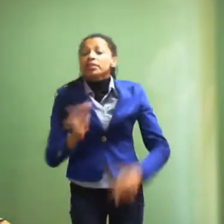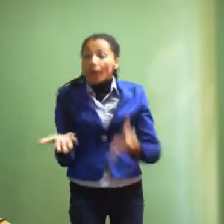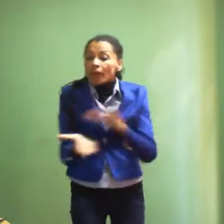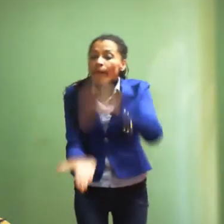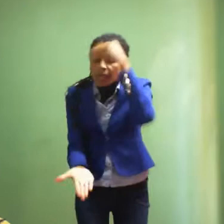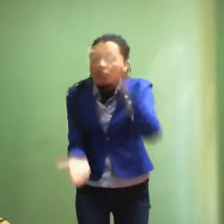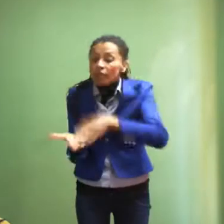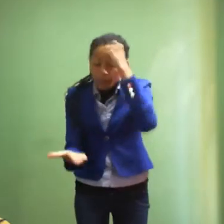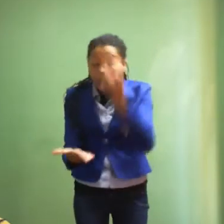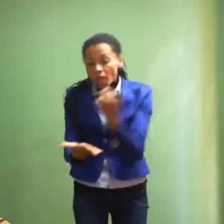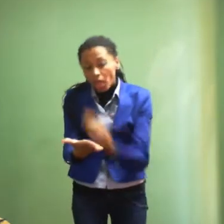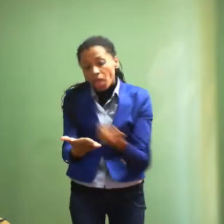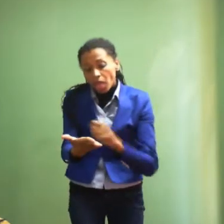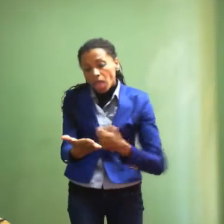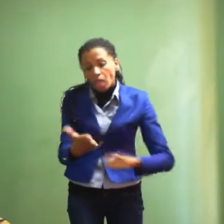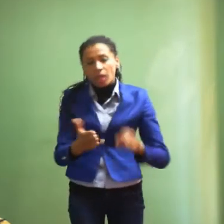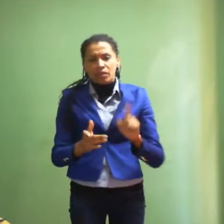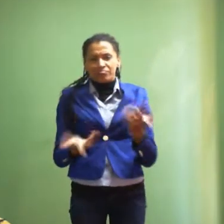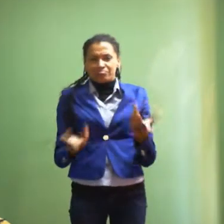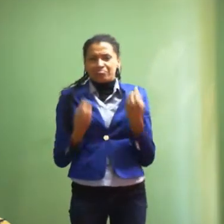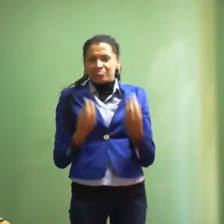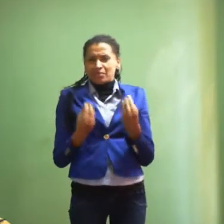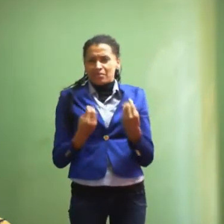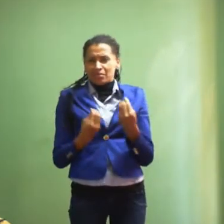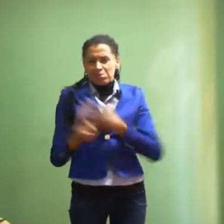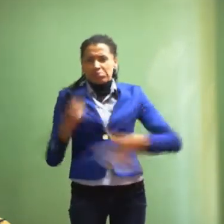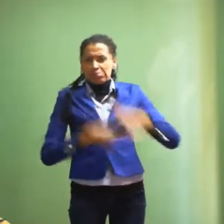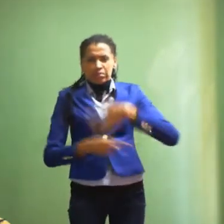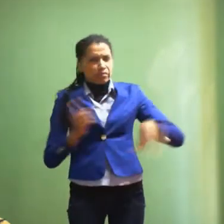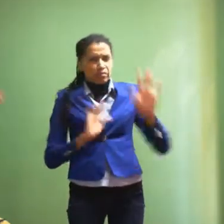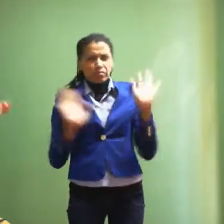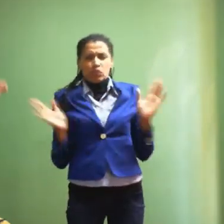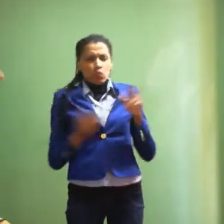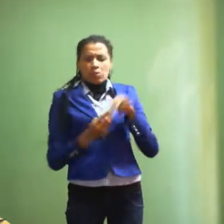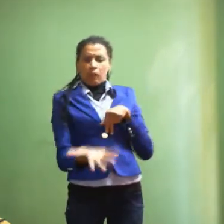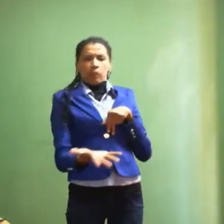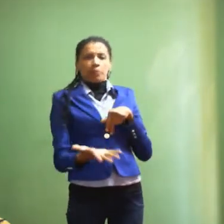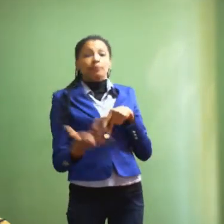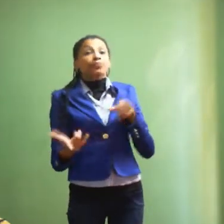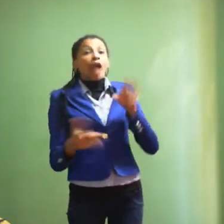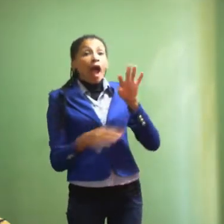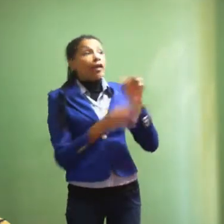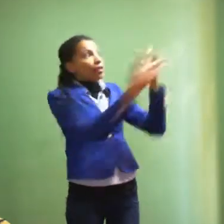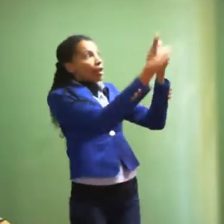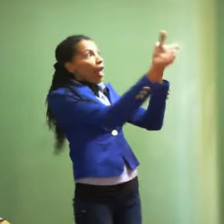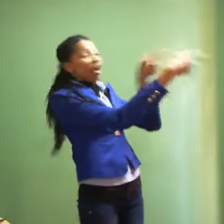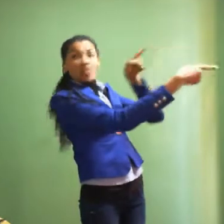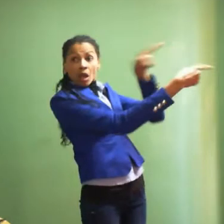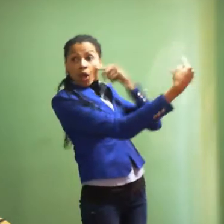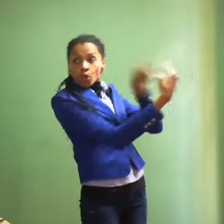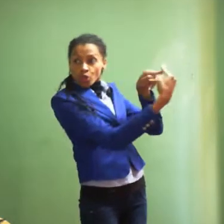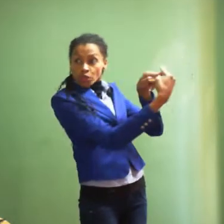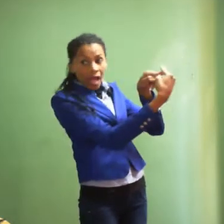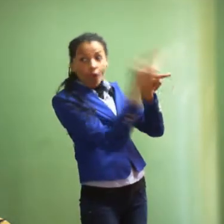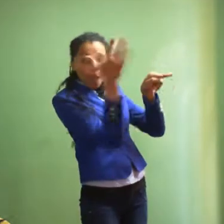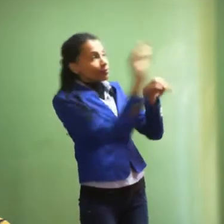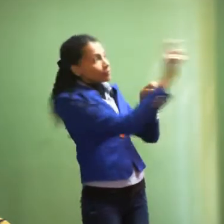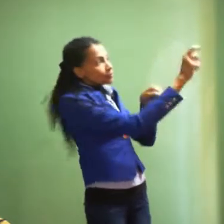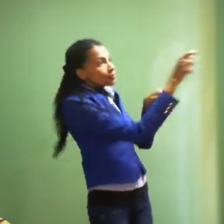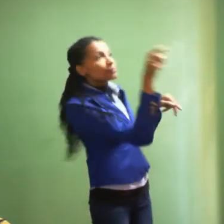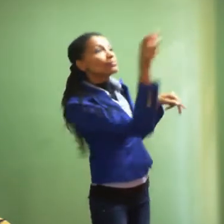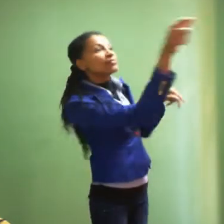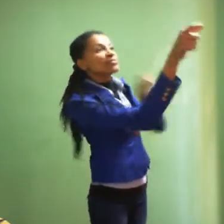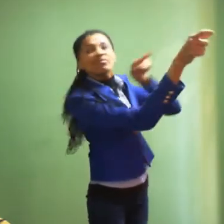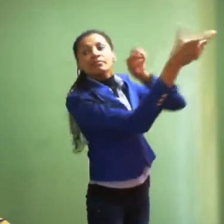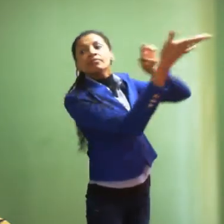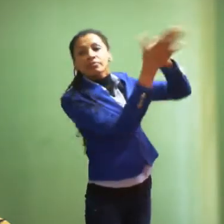memorícelo, aprendes ese listado de palabras, pues no tiene sentido para ellos. Si está en el texto y lo van extrayendo y lo van sacando aparte como palabras claves, eso ya va a